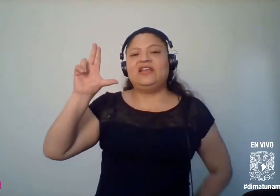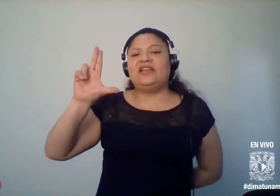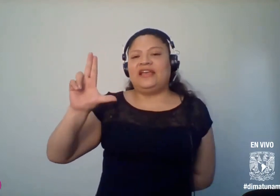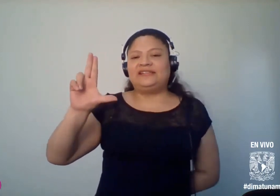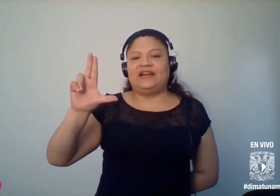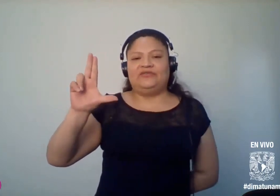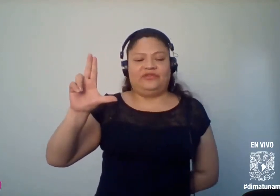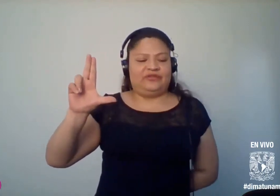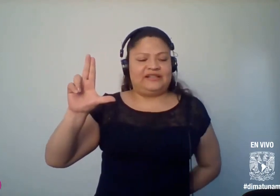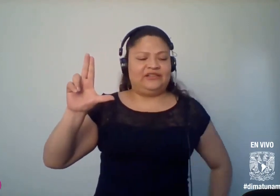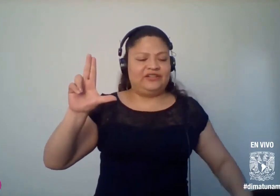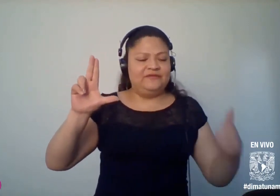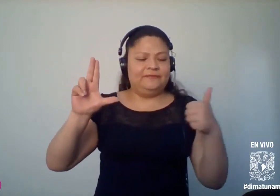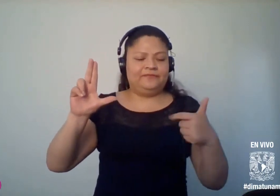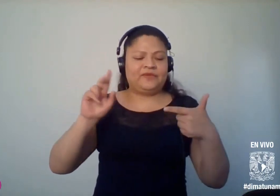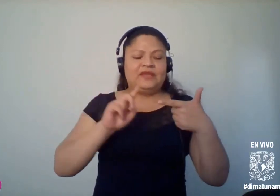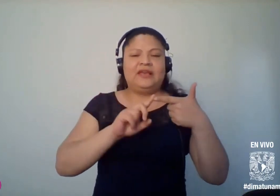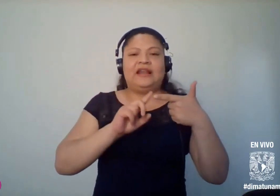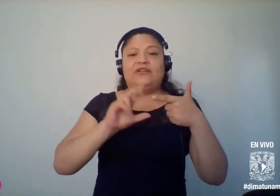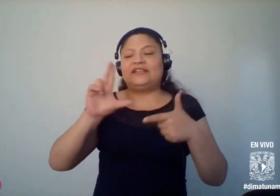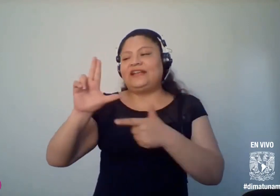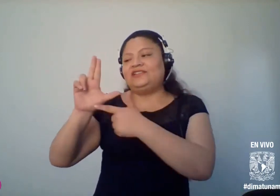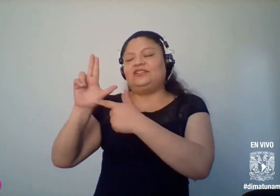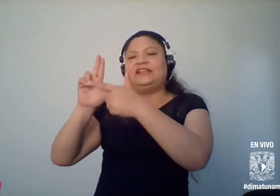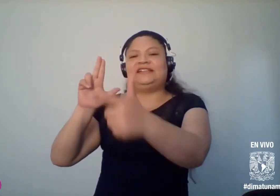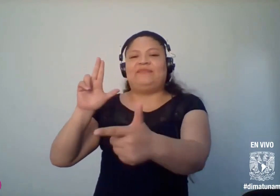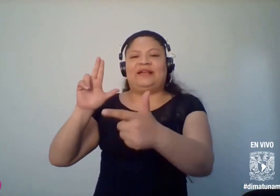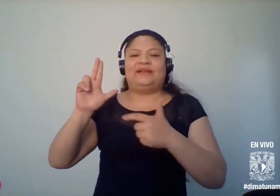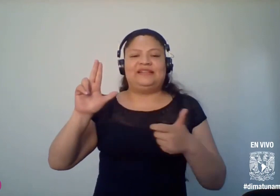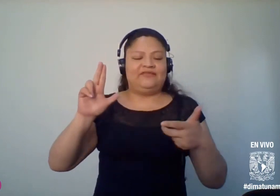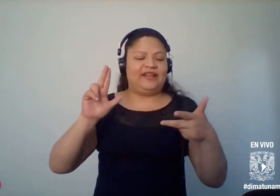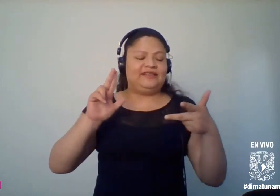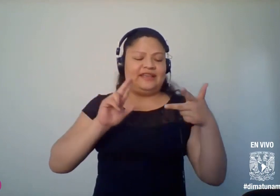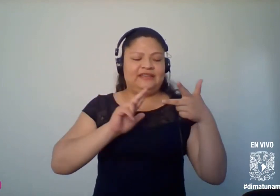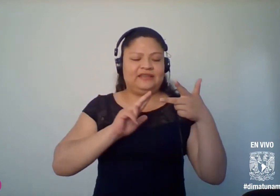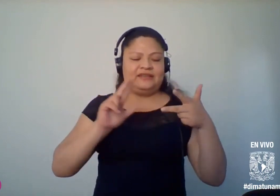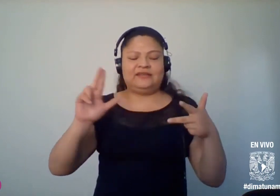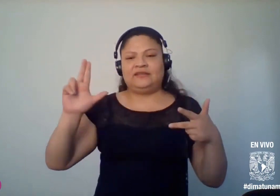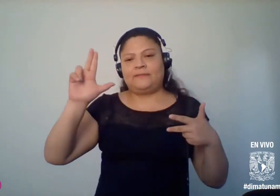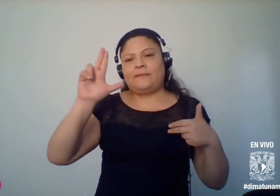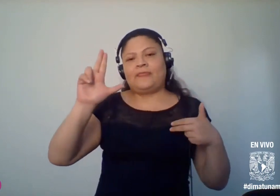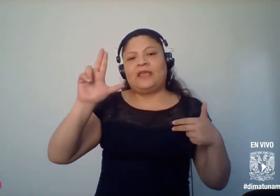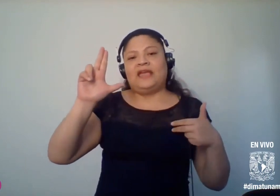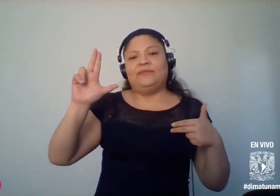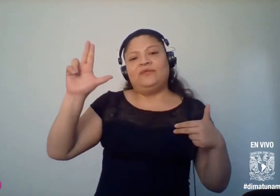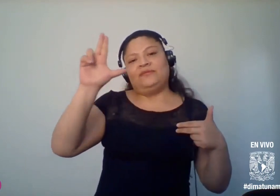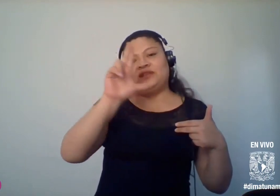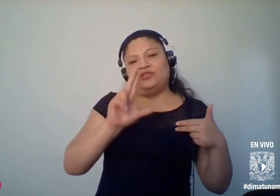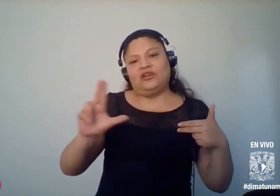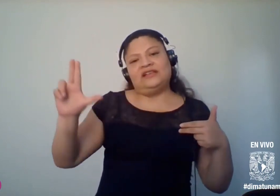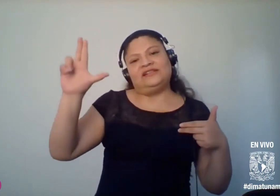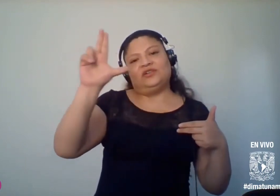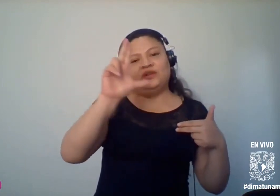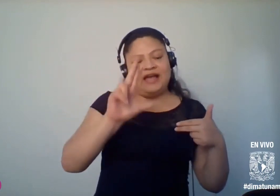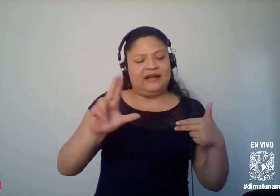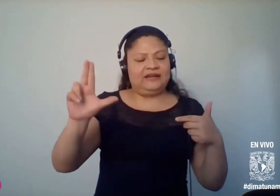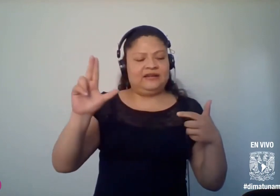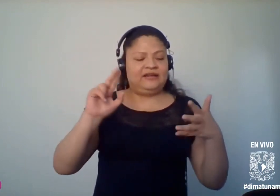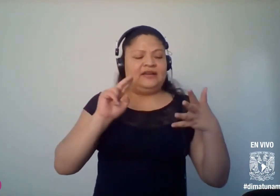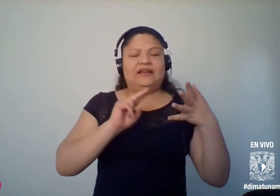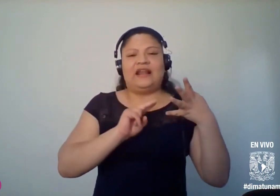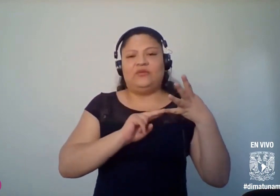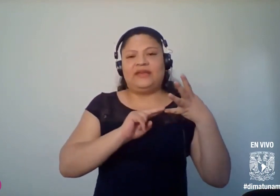Entonces es esta configuración. La orientación es la palma hacia el frente. El movimiento es